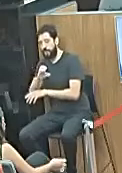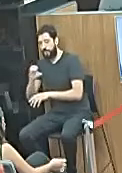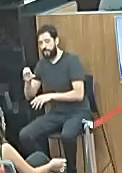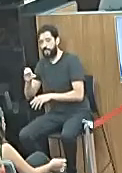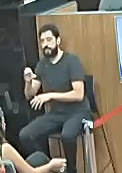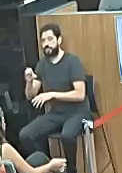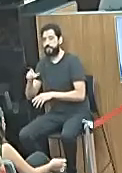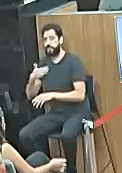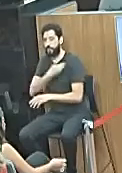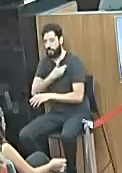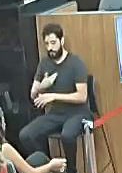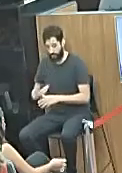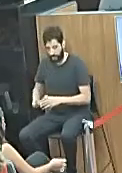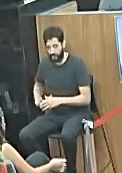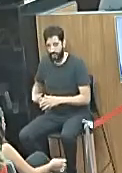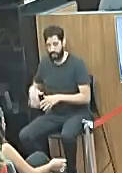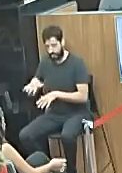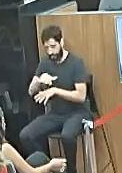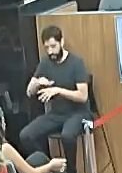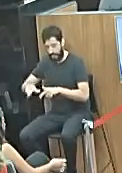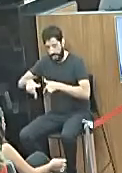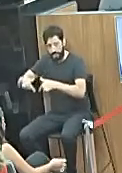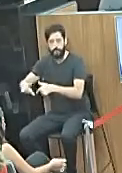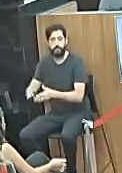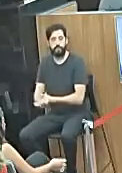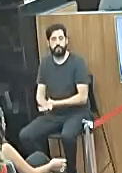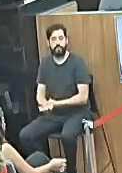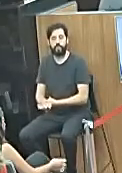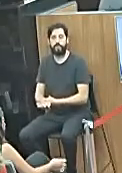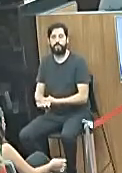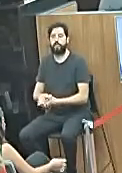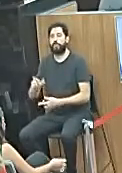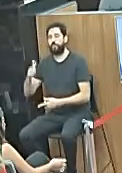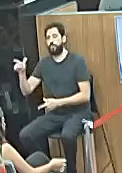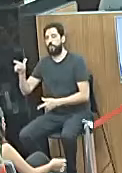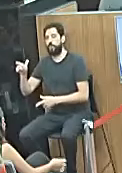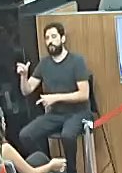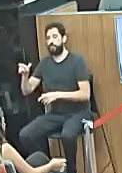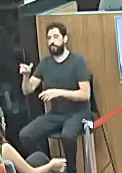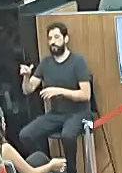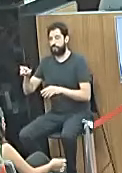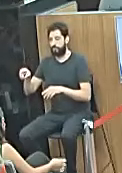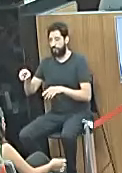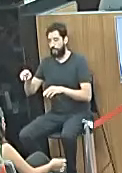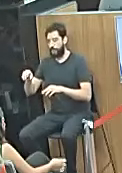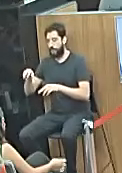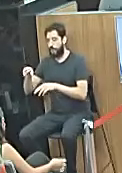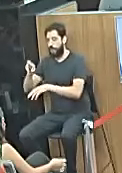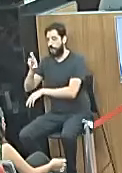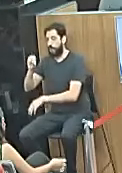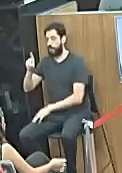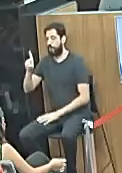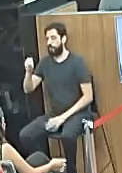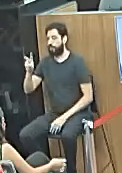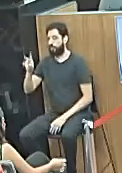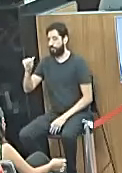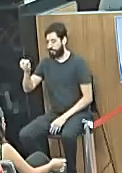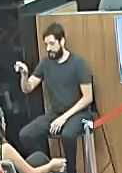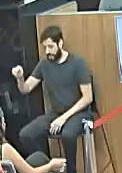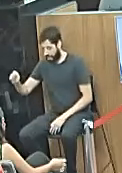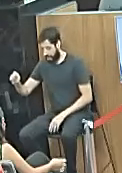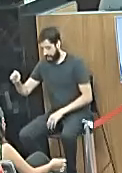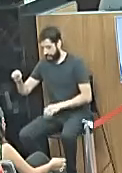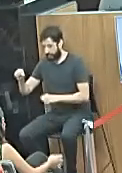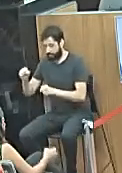programa 0 81 e infraestrutura rodoviária programa 0 87 assistência técnica e extensão